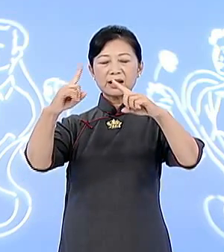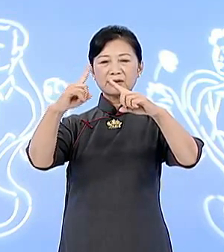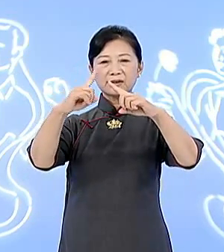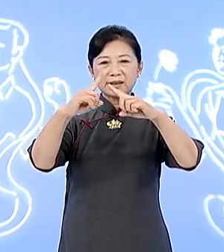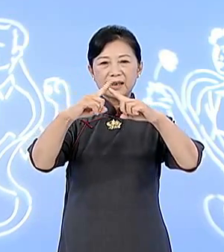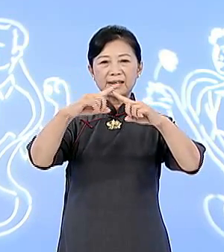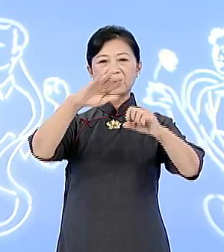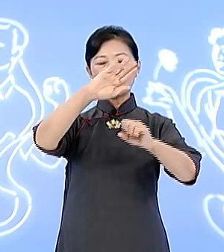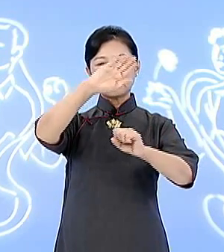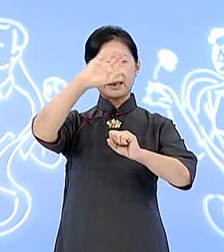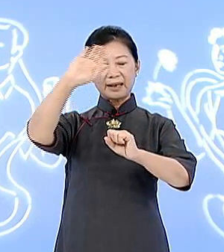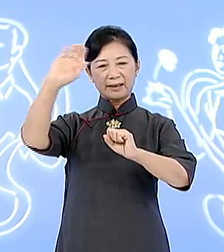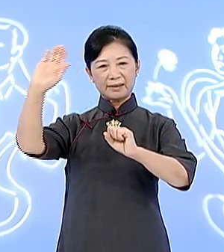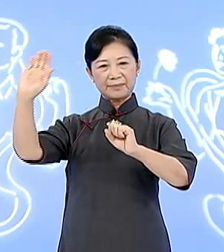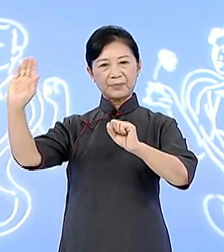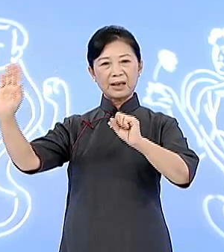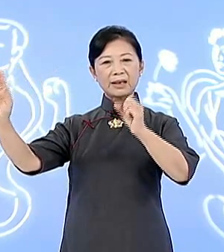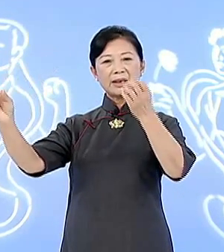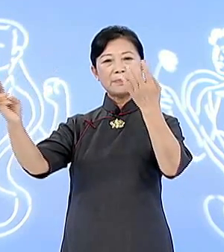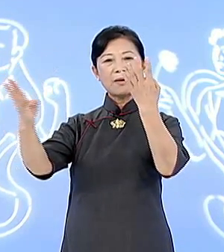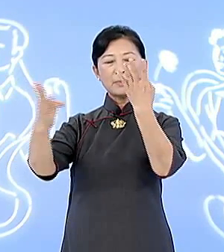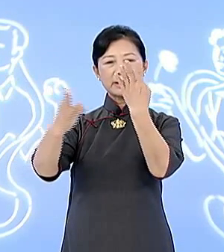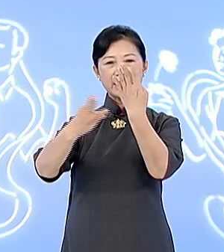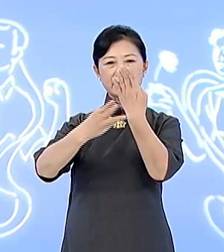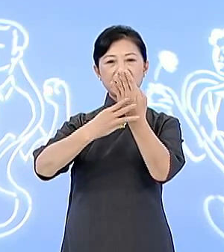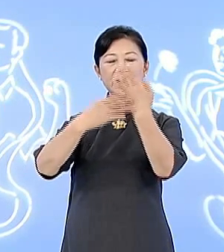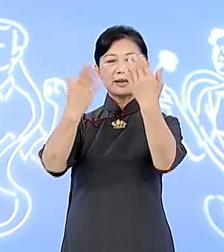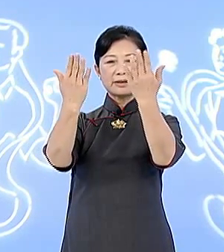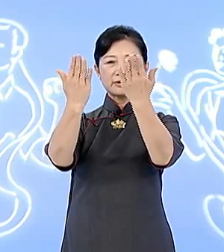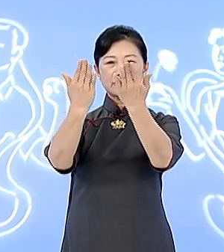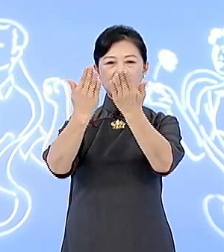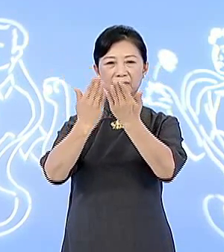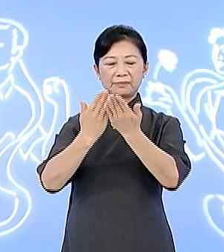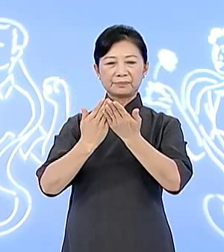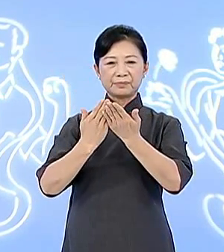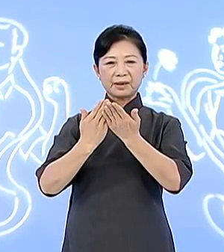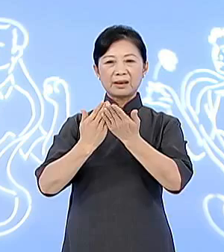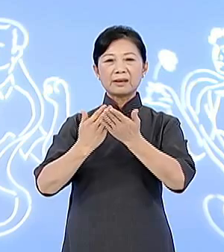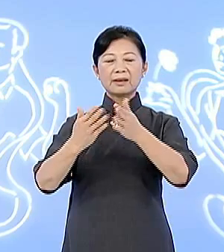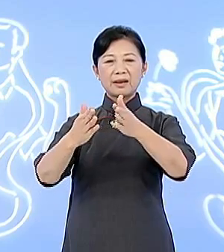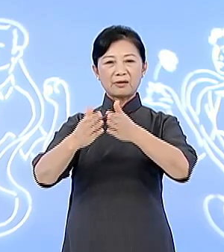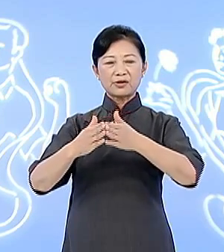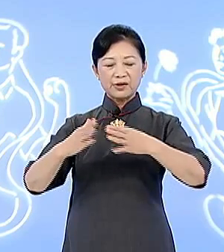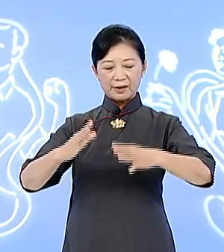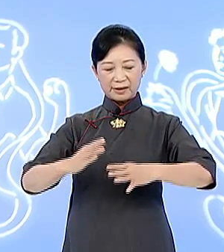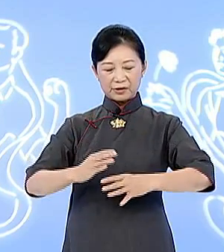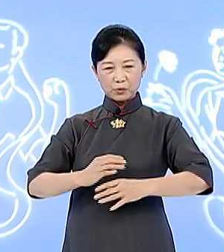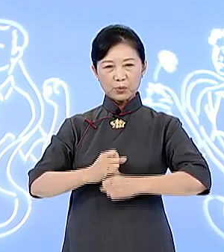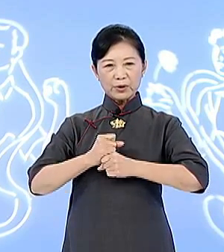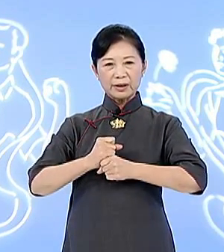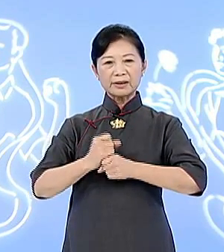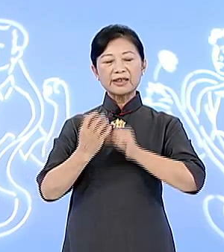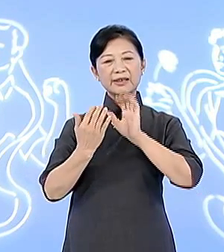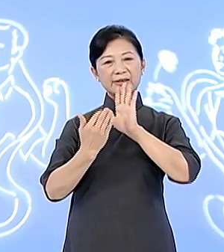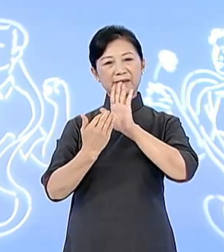着人天一报，我们打夜守，要去注意的去